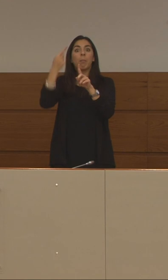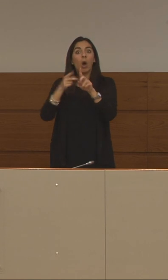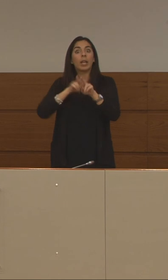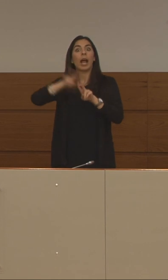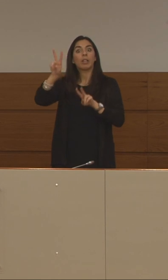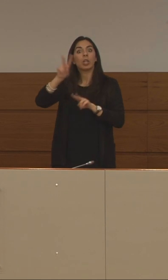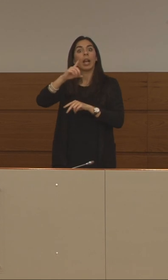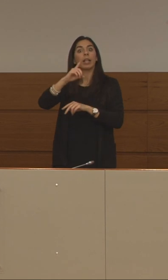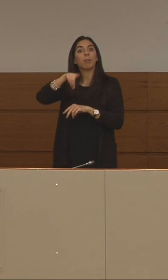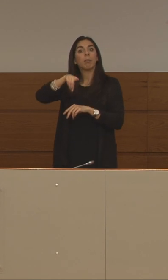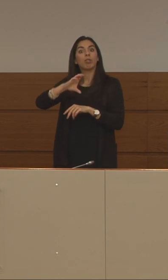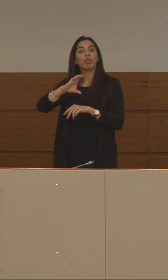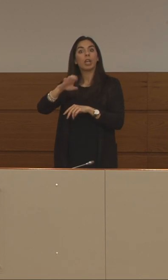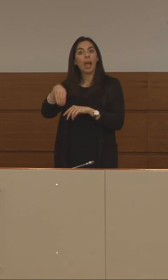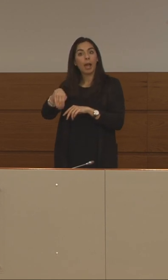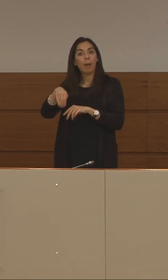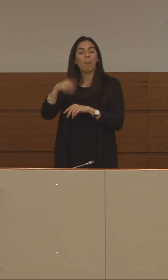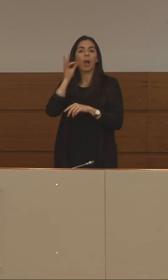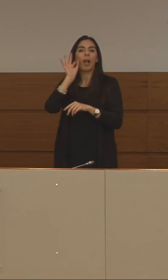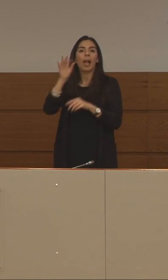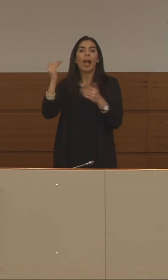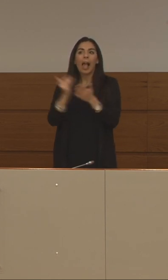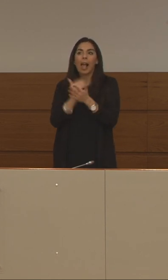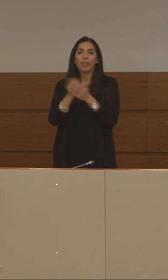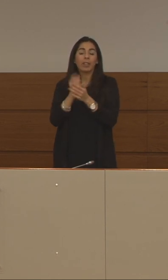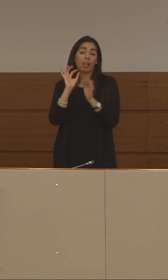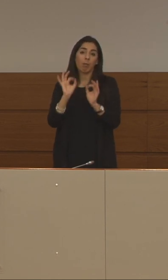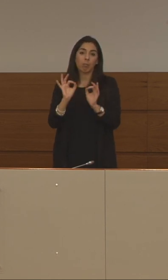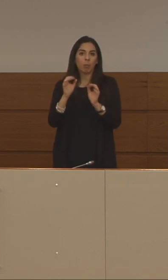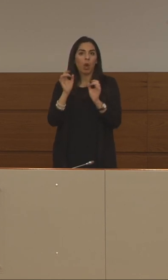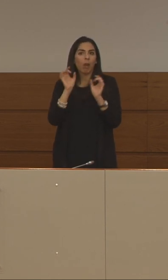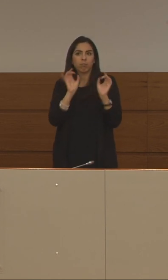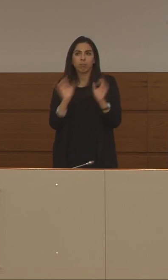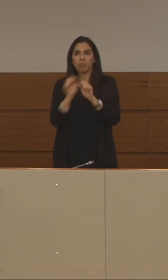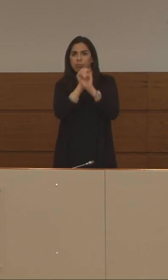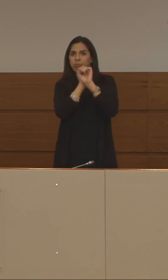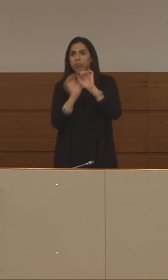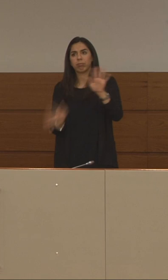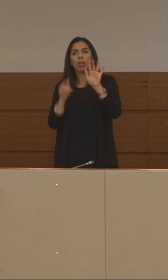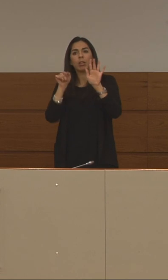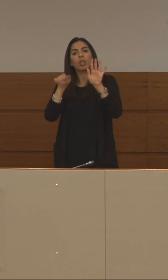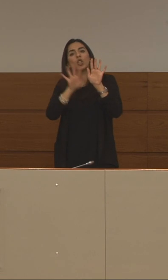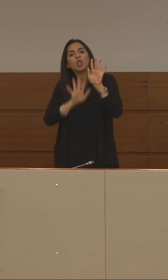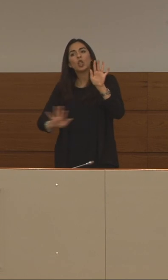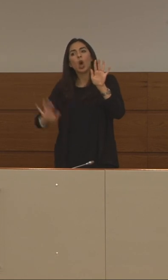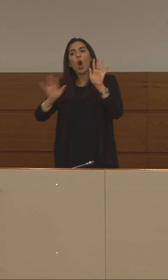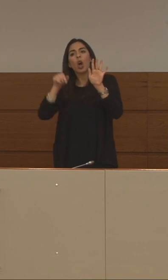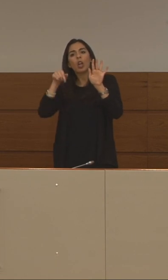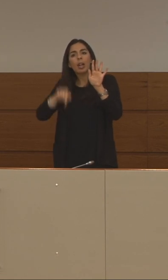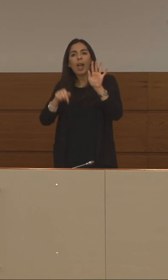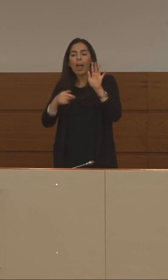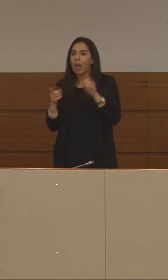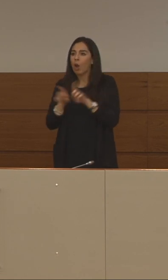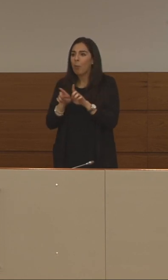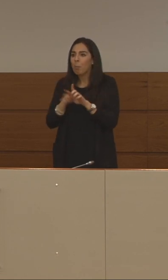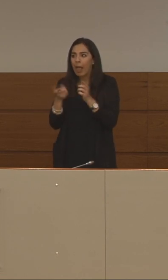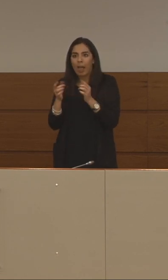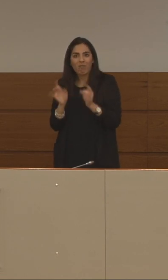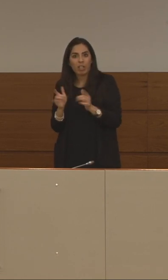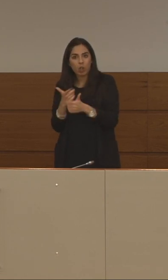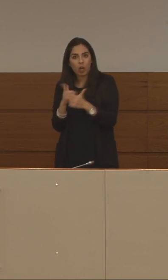anche per cercare di evitare una diffusione dell'infezione nelle zone che attualmente non sono infette a fette perché l'italia insomma